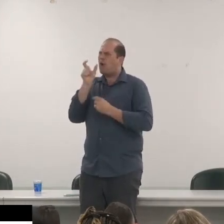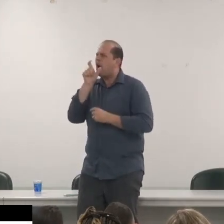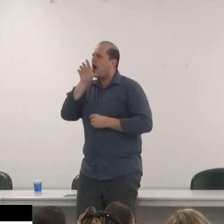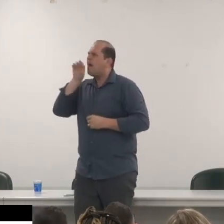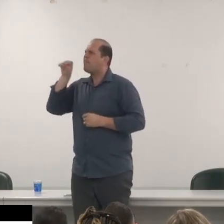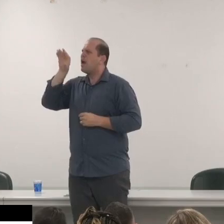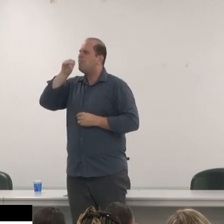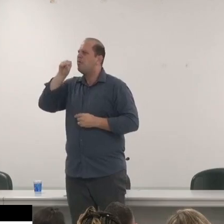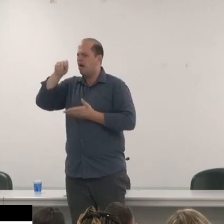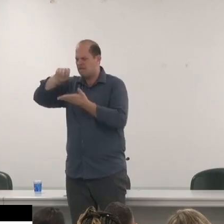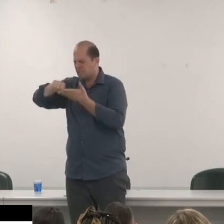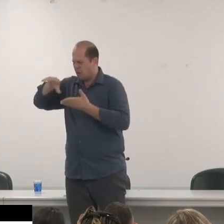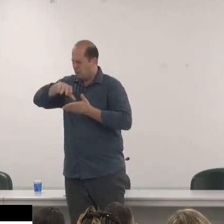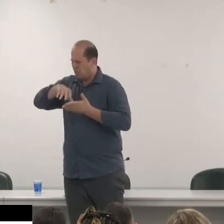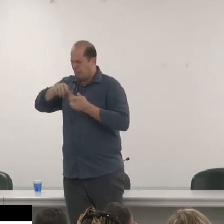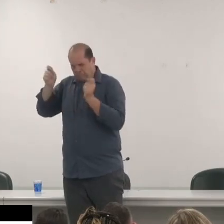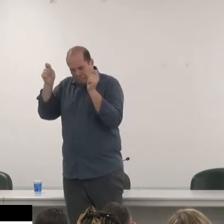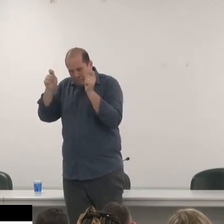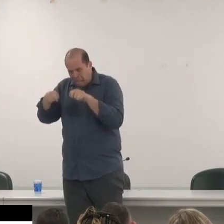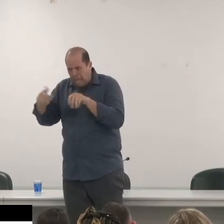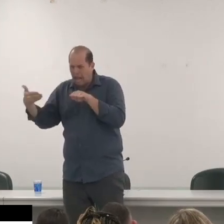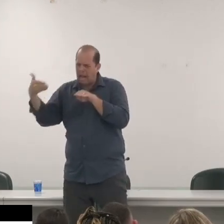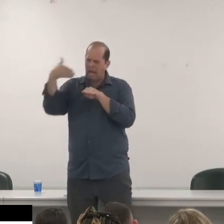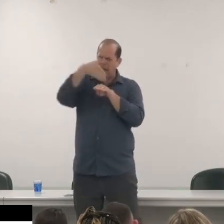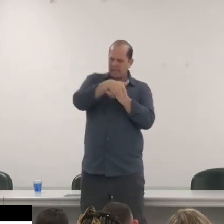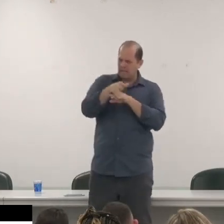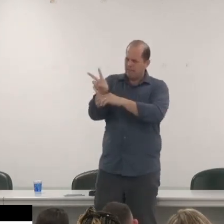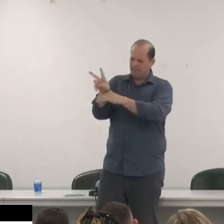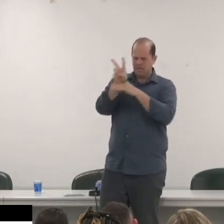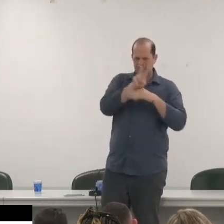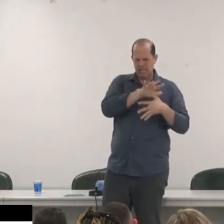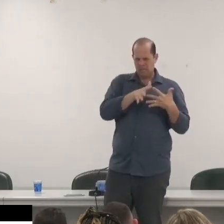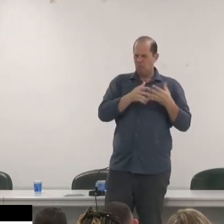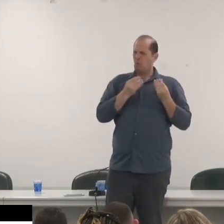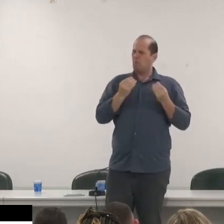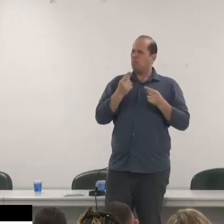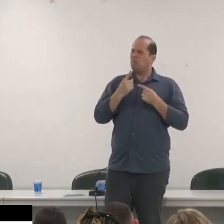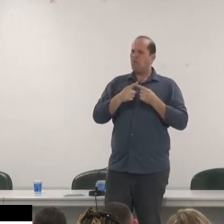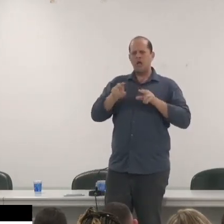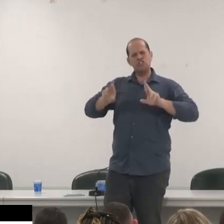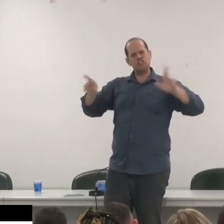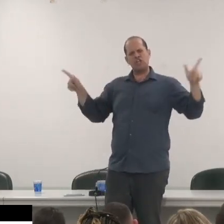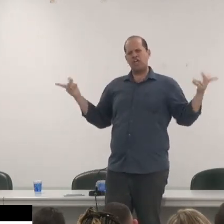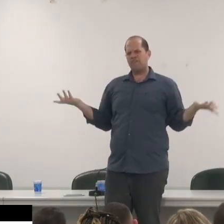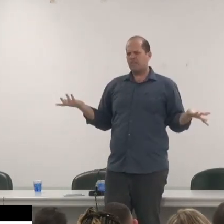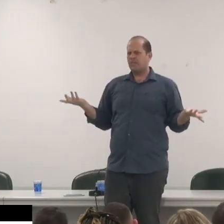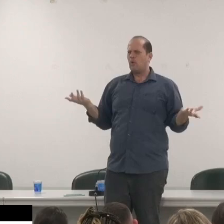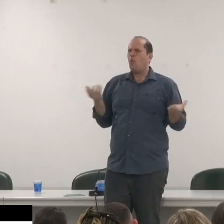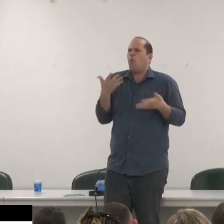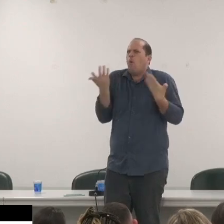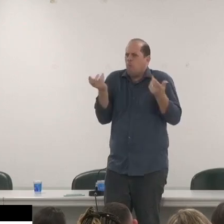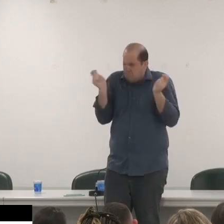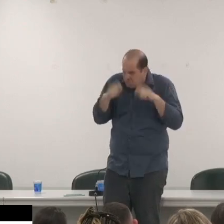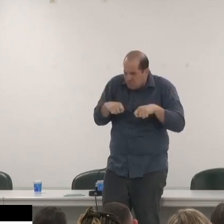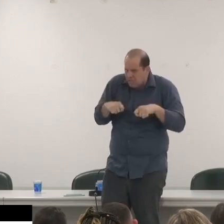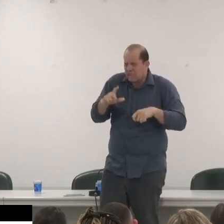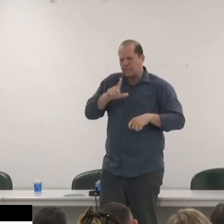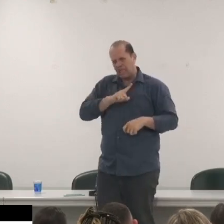no Brasil, é o português. Porque desde uma pessoa surda nasce, ela está em contato, ela está imersa num mundo que usa essa língua como principal meio